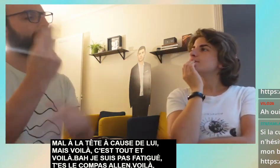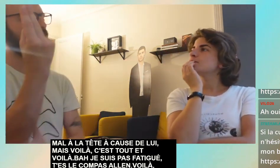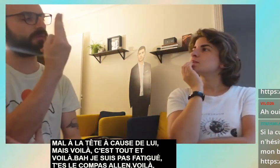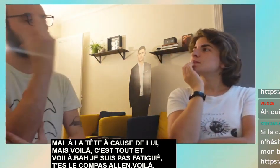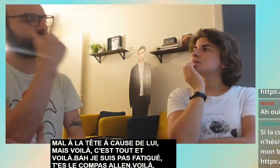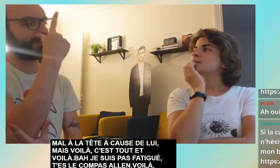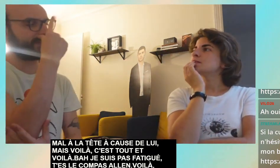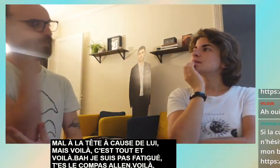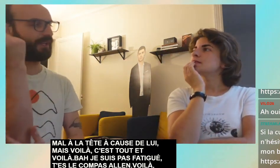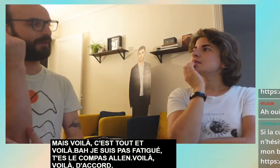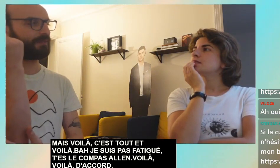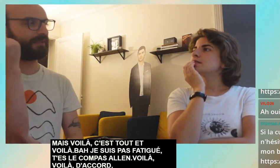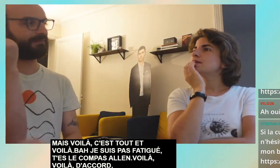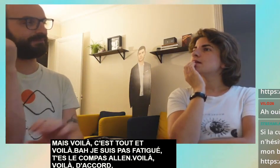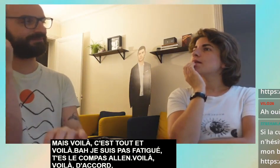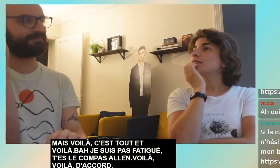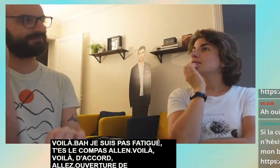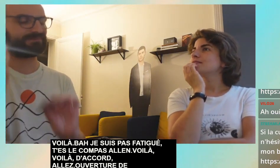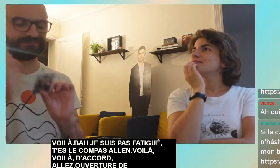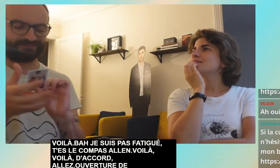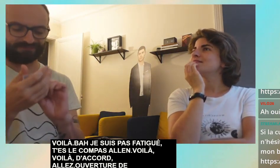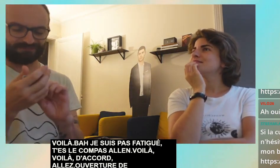Ouverture de l'université de Gallaudet.